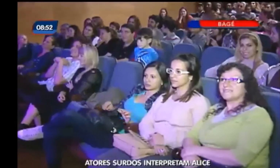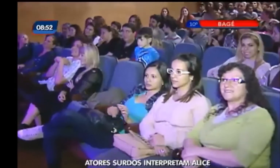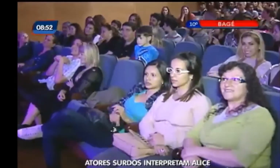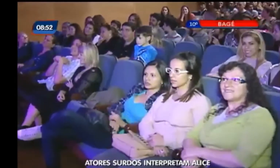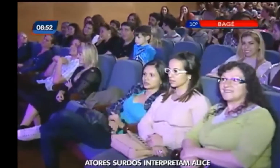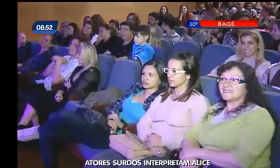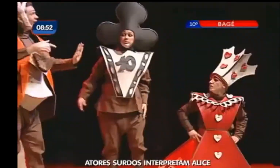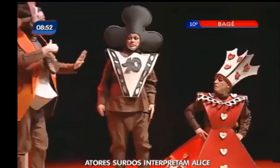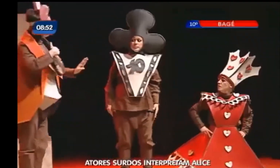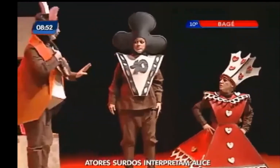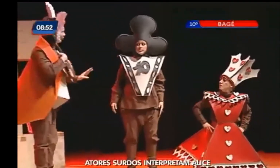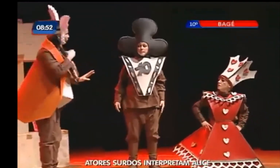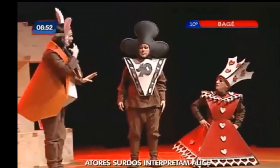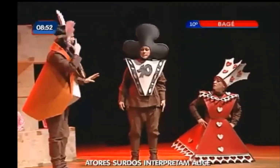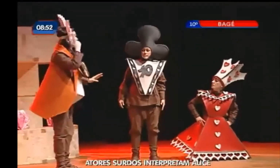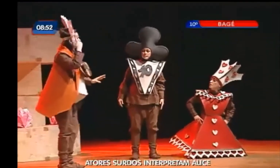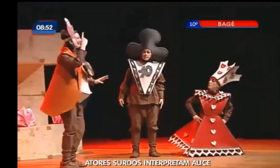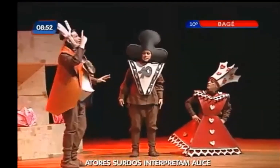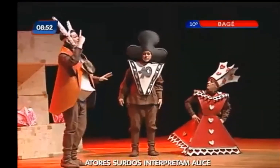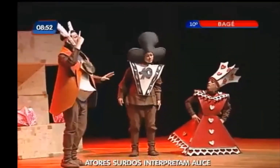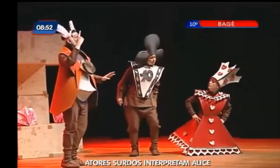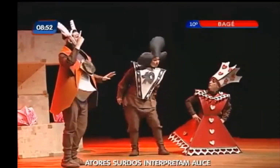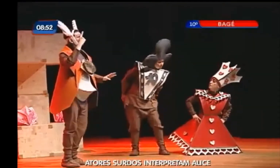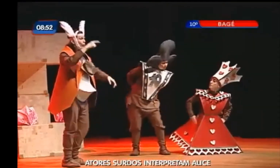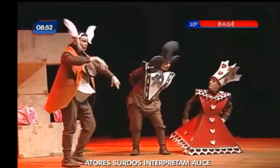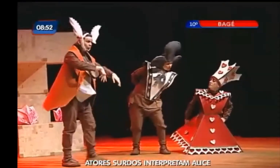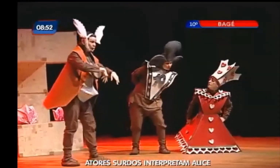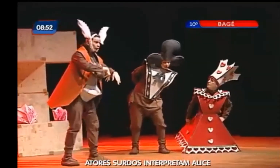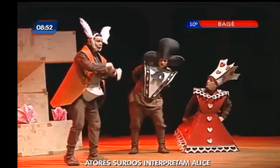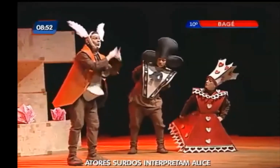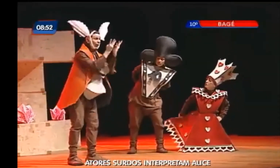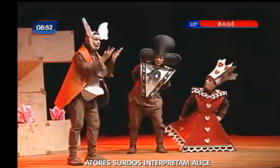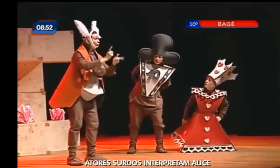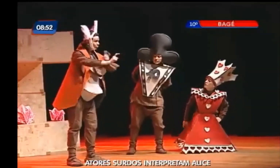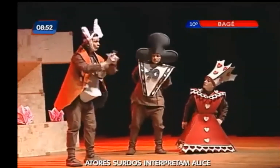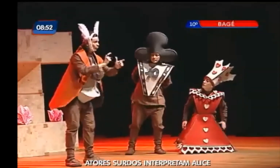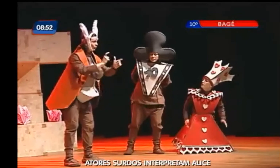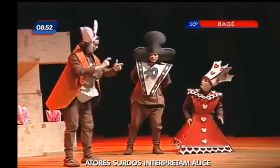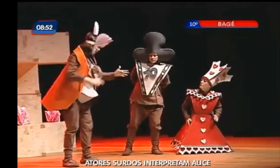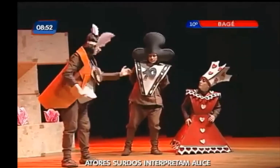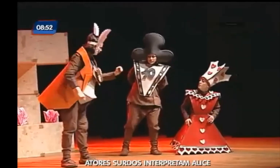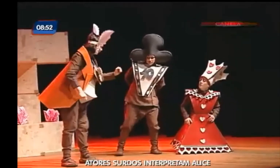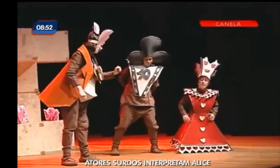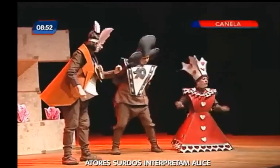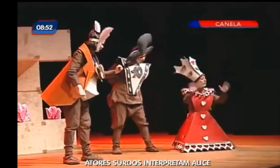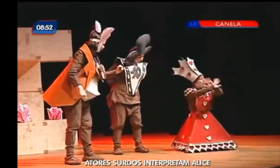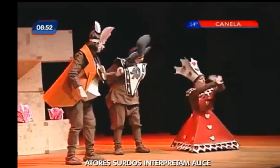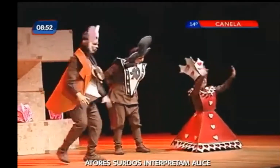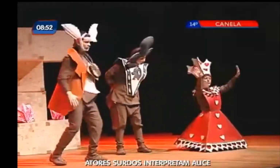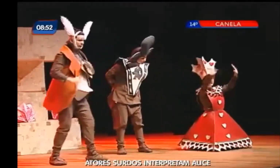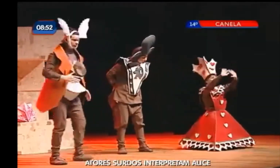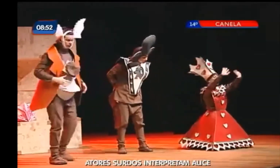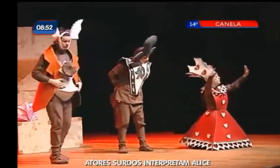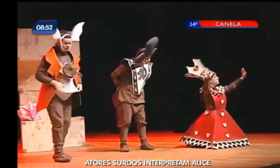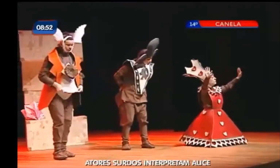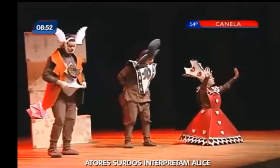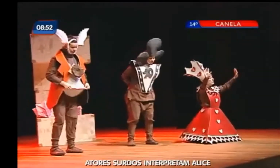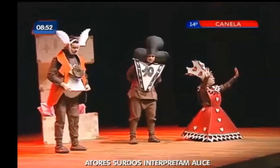espetáculo. Na verdade, eu tive uma ideia. Que tal um jogo de cartas? Não, não, não, isso